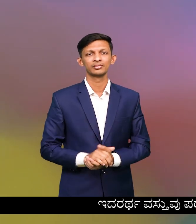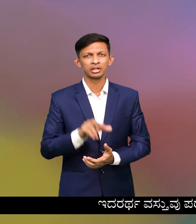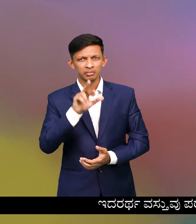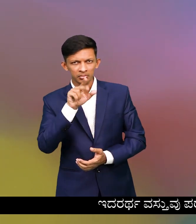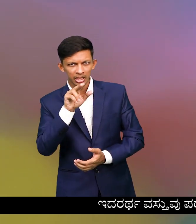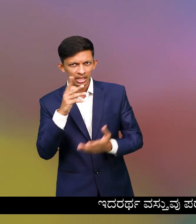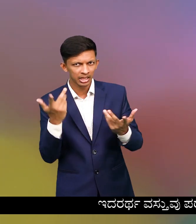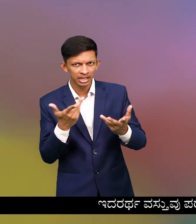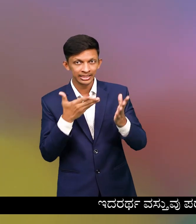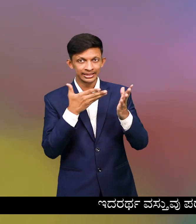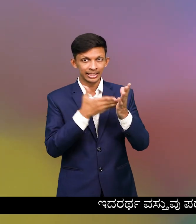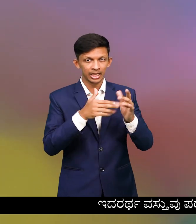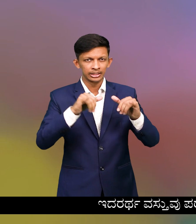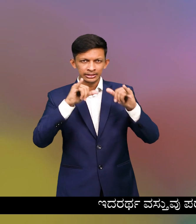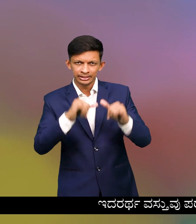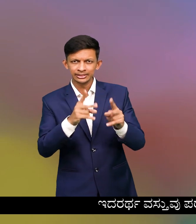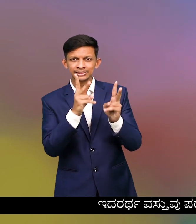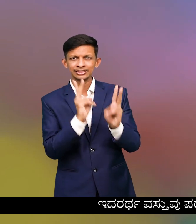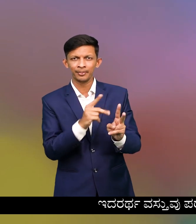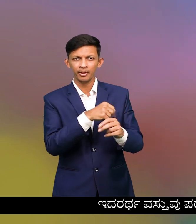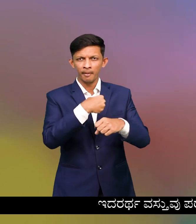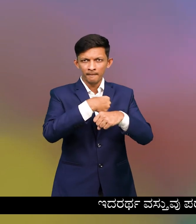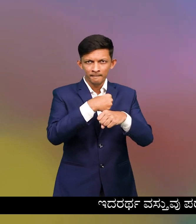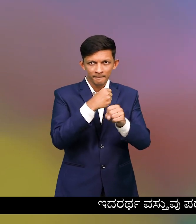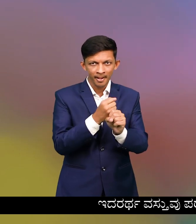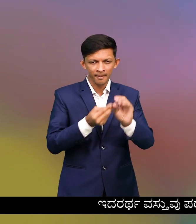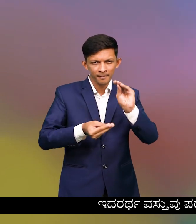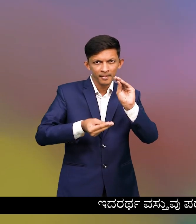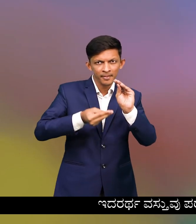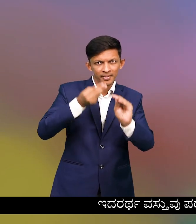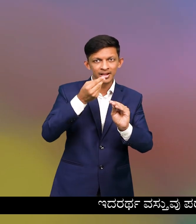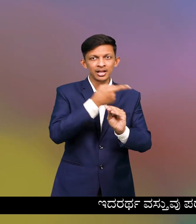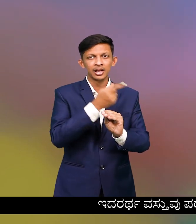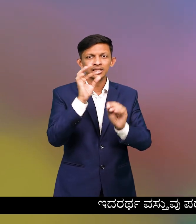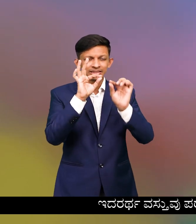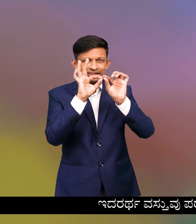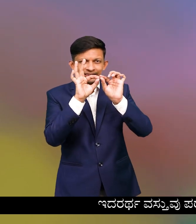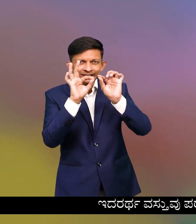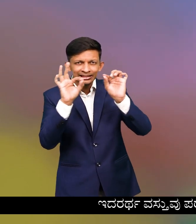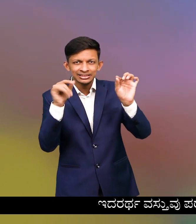ಇದರ ಅರ್ಥ ವಸ್ತುವು ಪರಮಾಣುಗಳೆಂದು ಕರೆಯಲ್ಪಡುವ ಸಣ್ಣ ಕಣಗಳಿಂದ ಕೂಡಿದೆ.